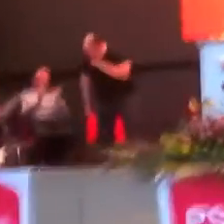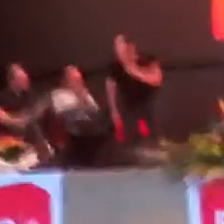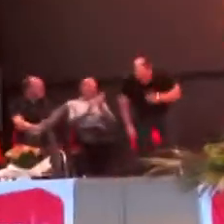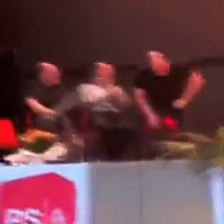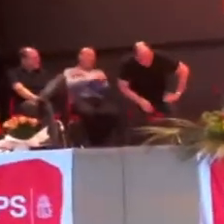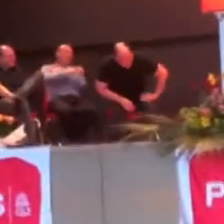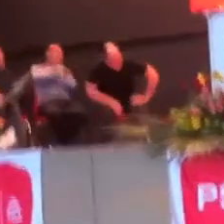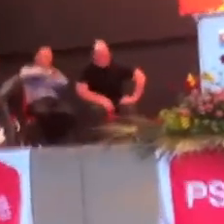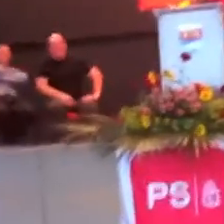Les questions...